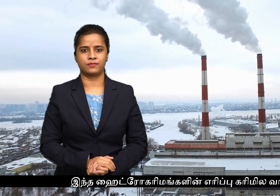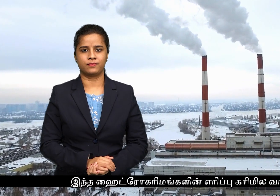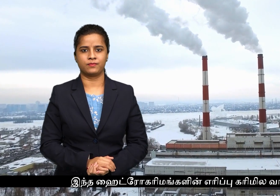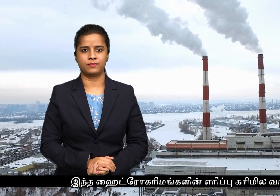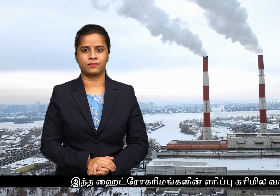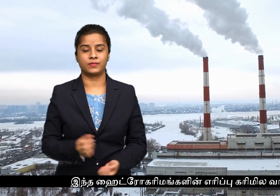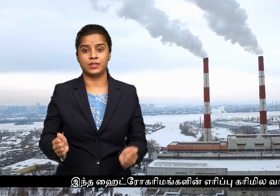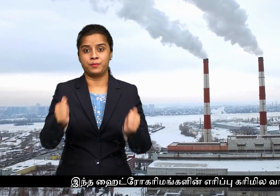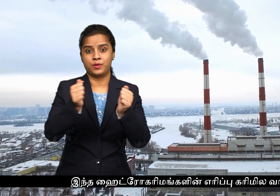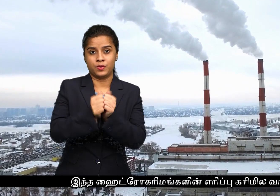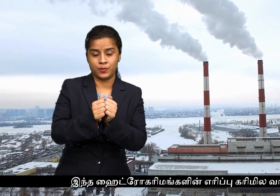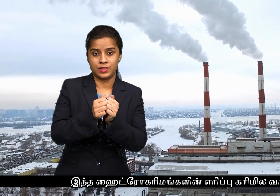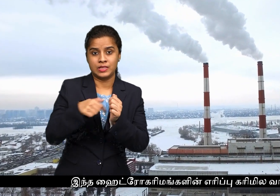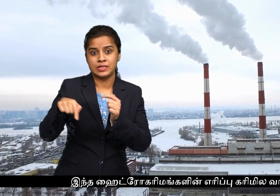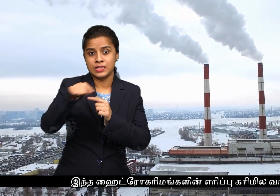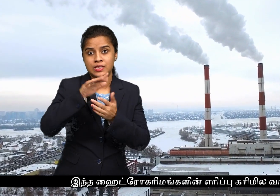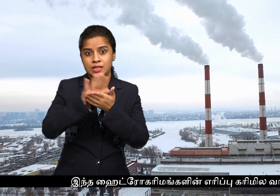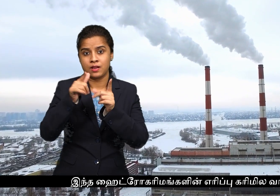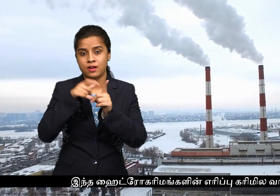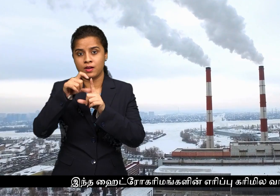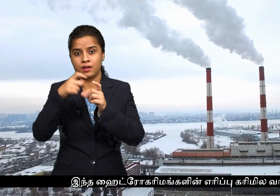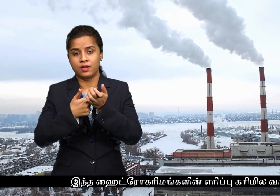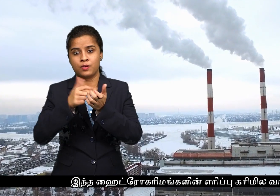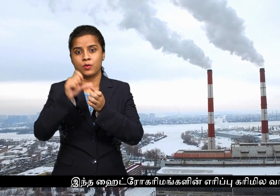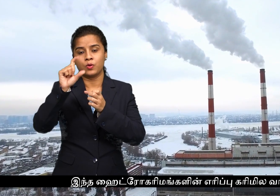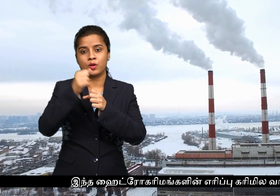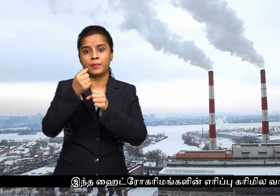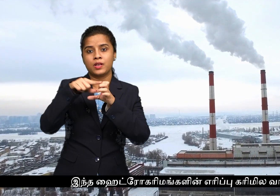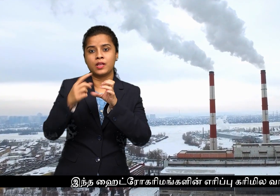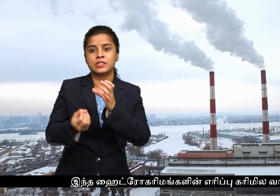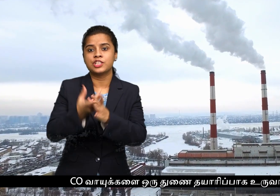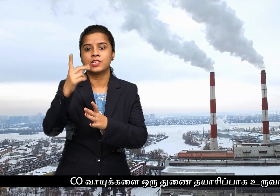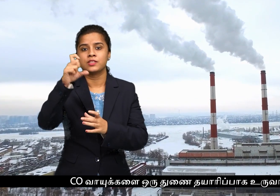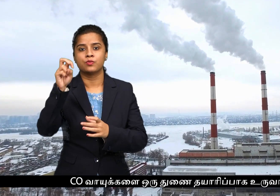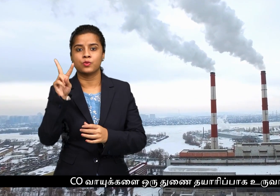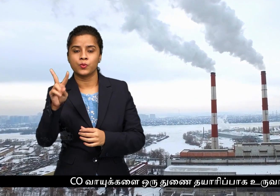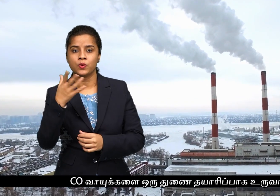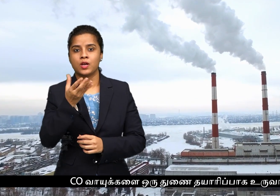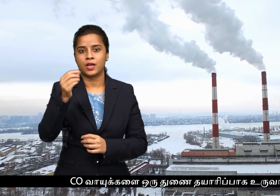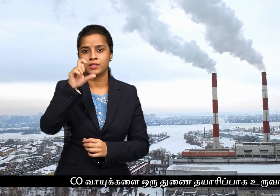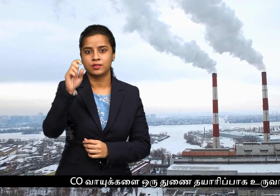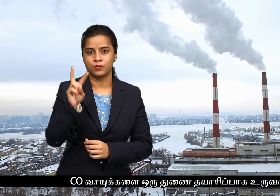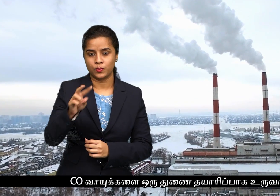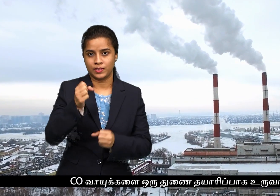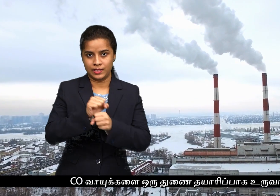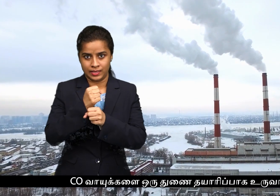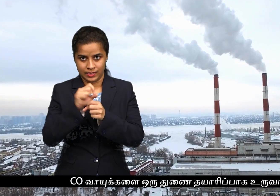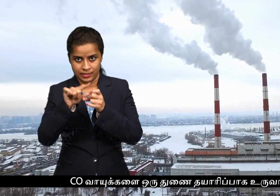இந்த ஹைட்ரோ கரிமங்களின் எரிப்பு கரிமல வாயு மற்றும் ஆங்கில வார்த்தை CO வாயுக்களை ஒரு